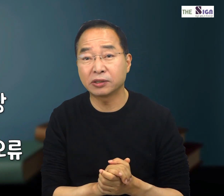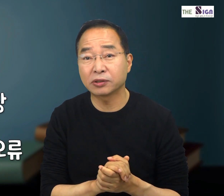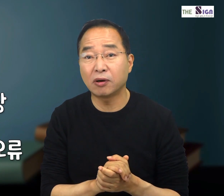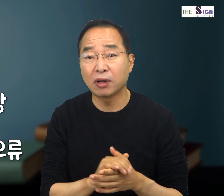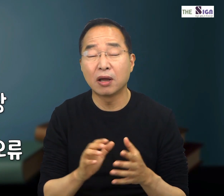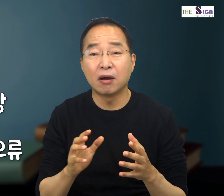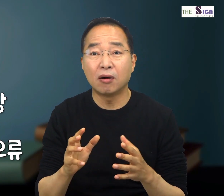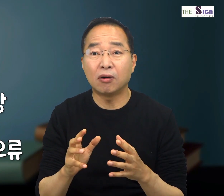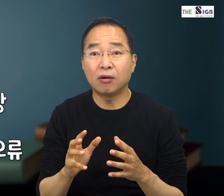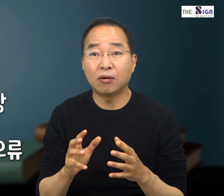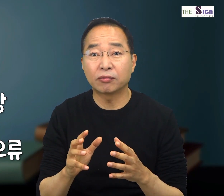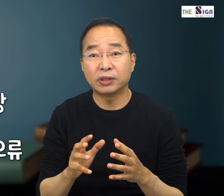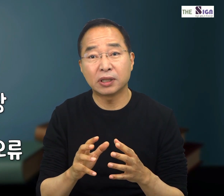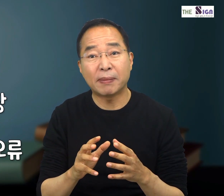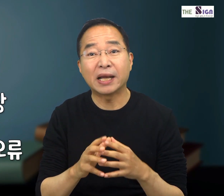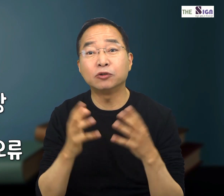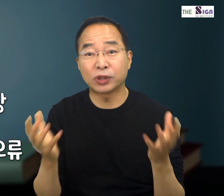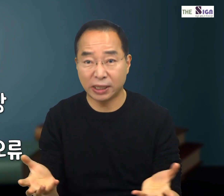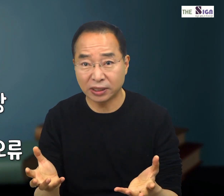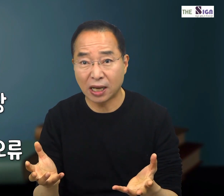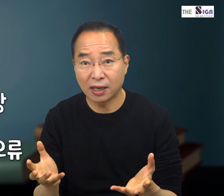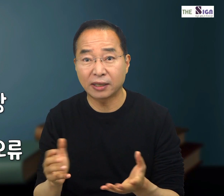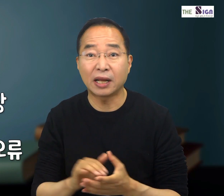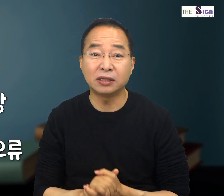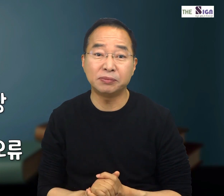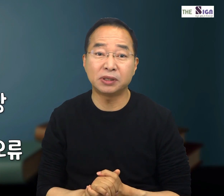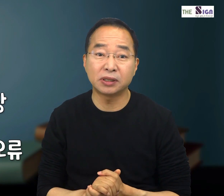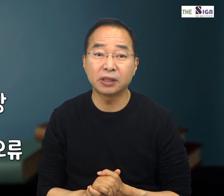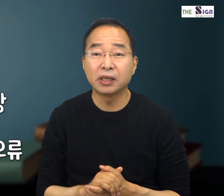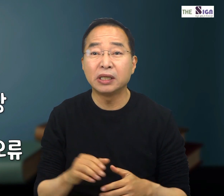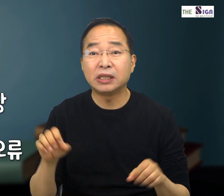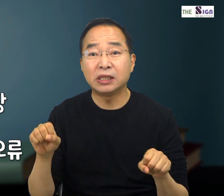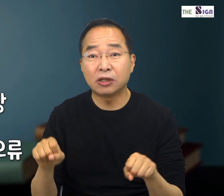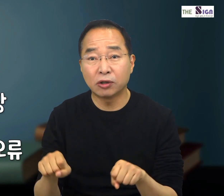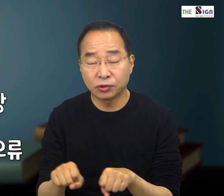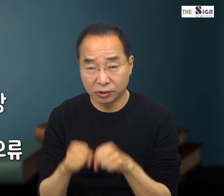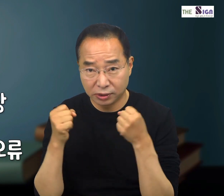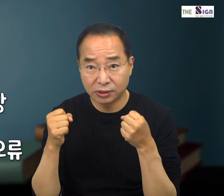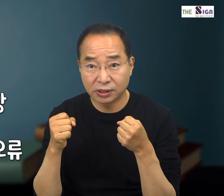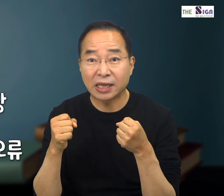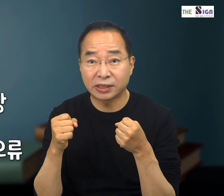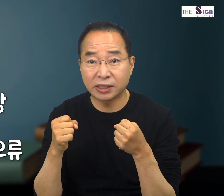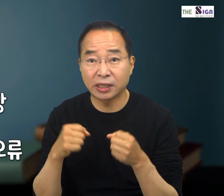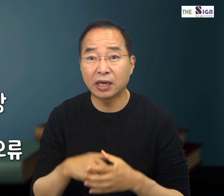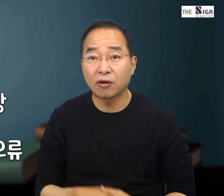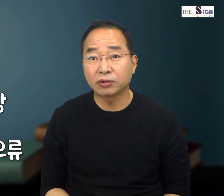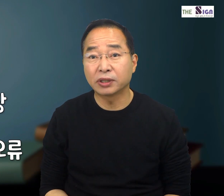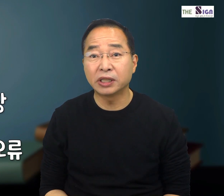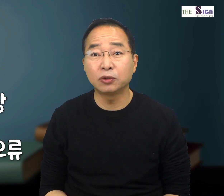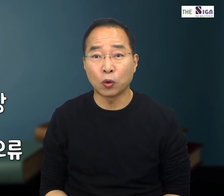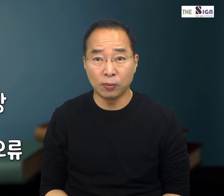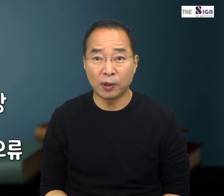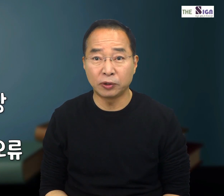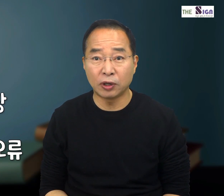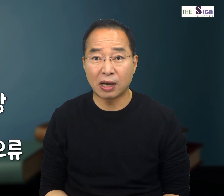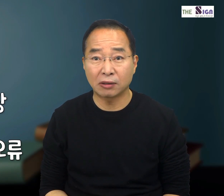써서 굉장히 많은 수가 있다 라는 의미지, 이것 자체가 어떤 큰 돈을